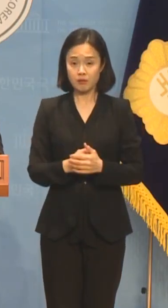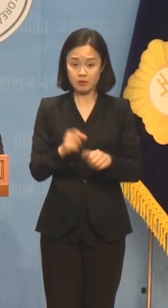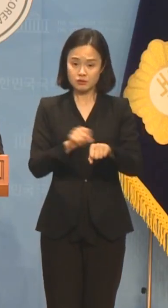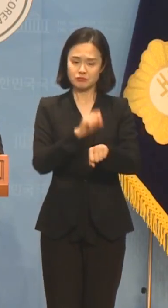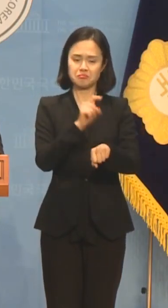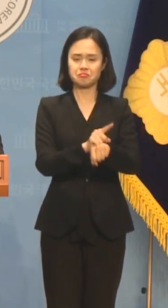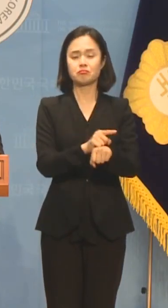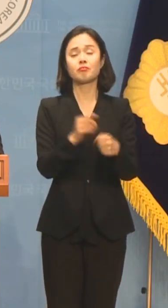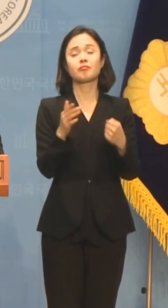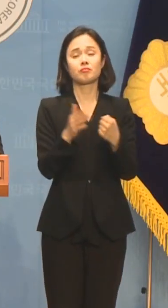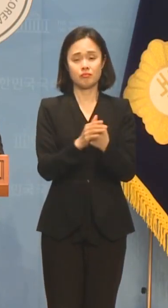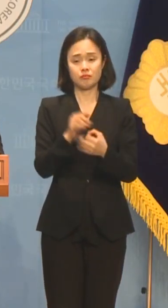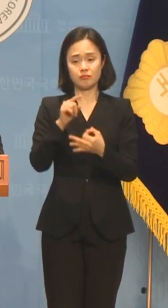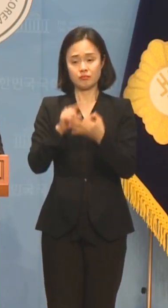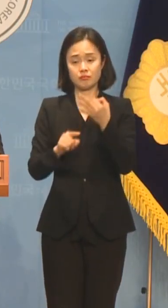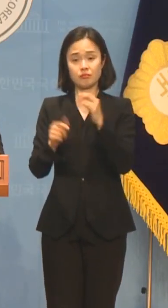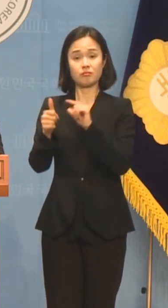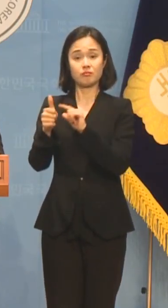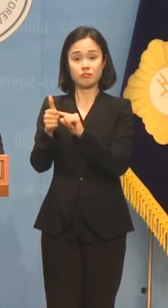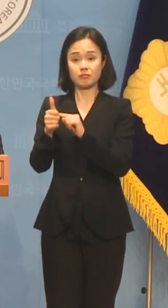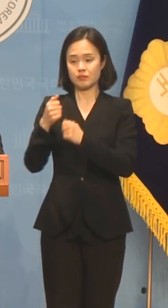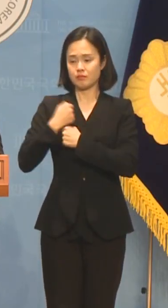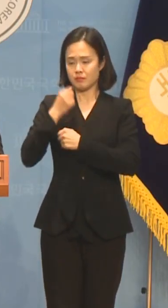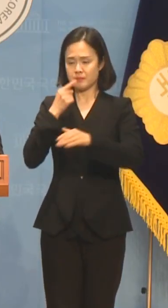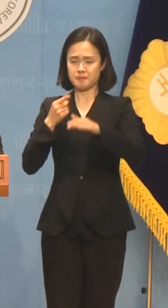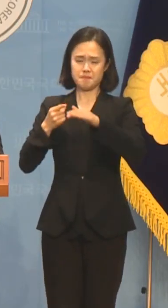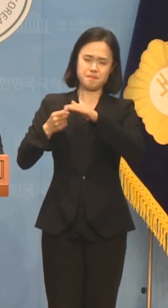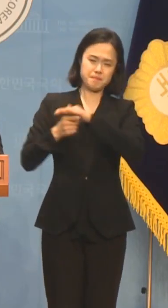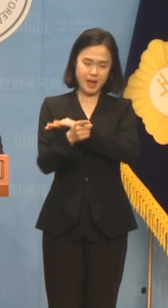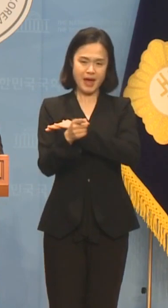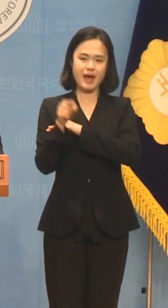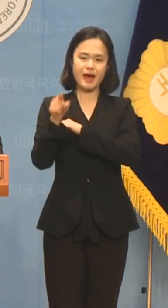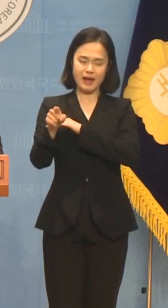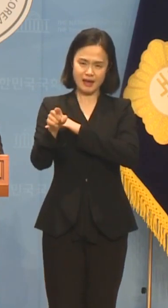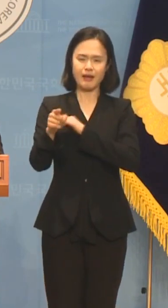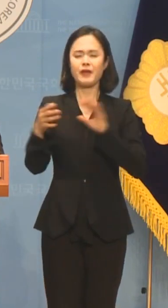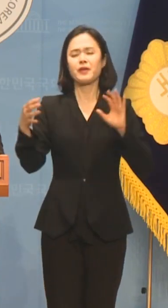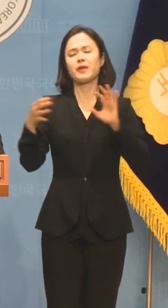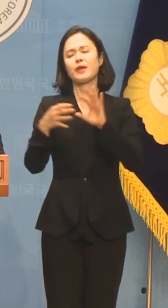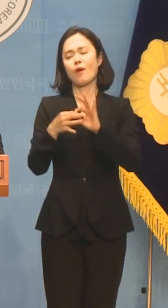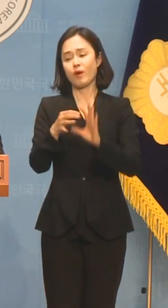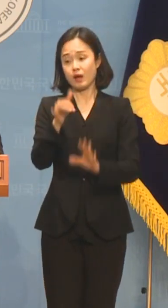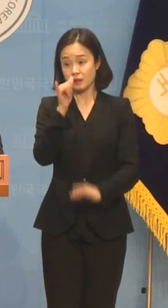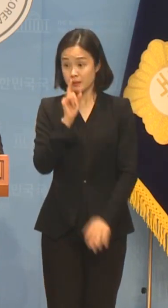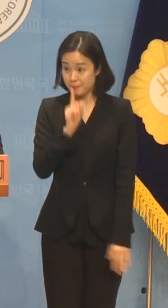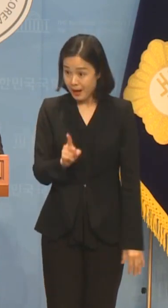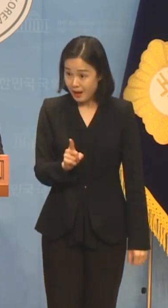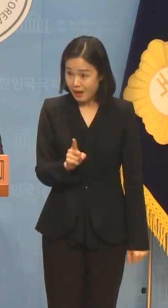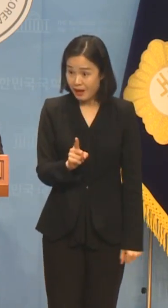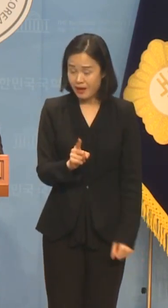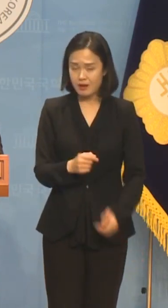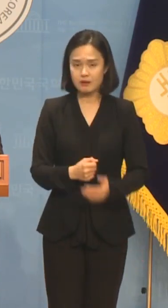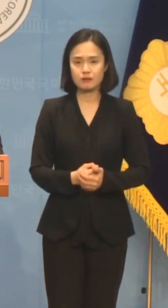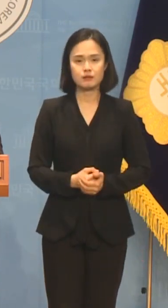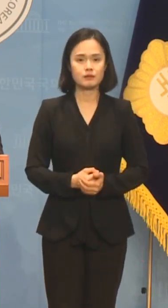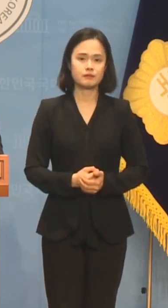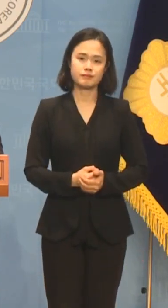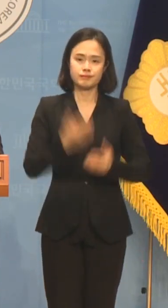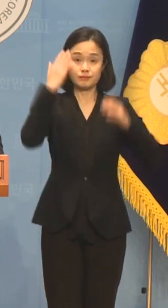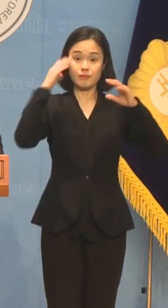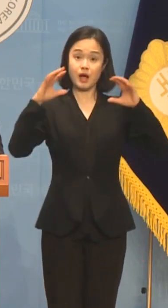특수한 한국적 상황을 살펴봐야 한다니요. 대한민국은 일반적인 혹은